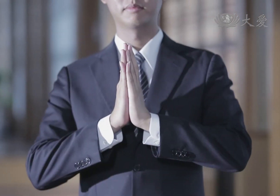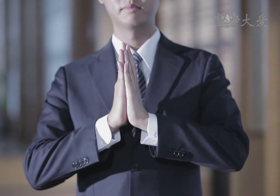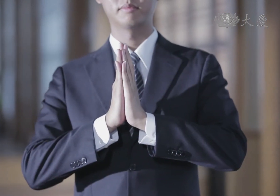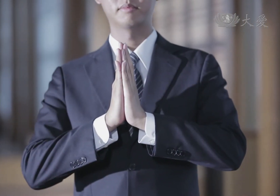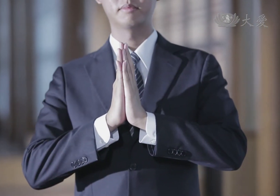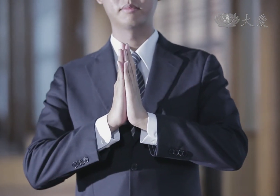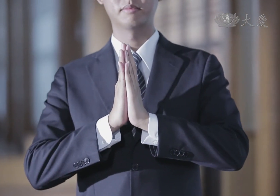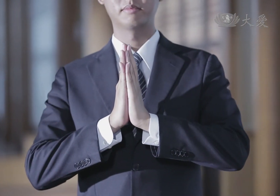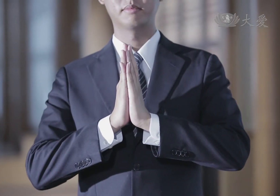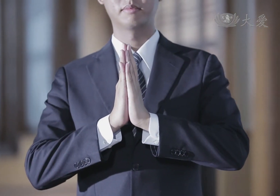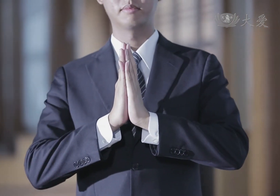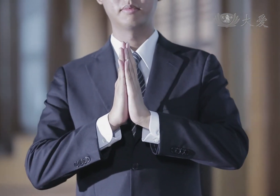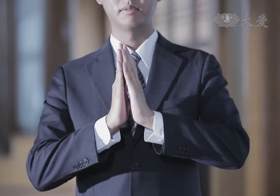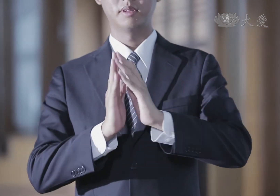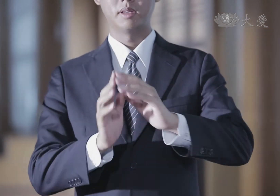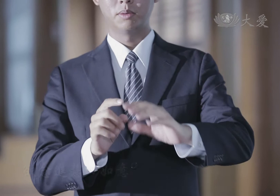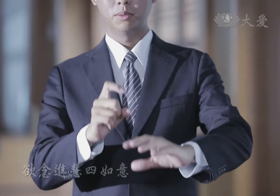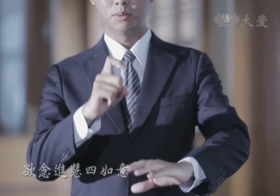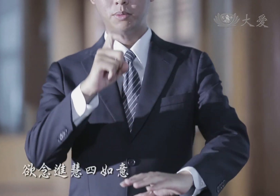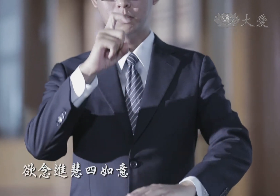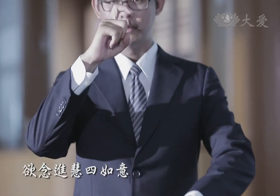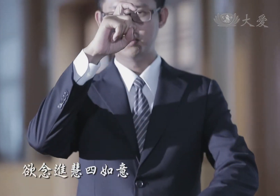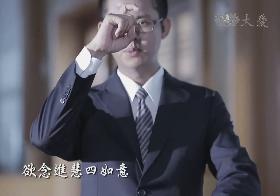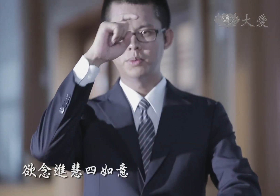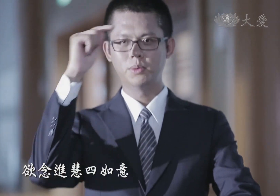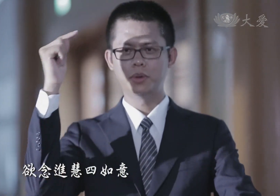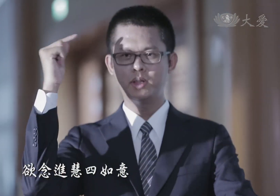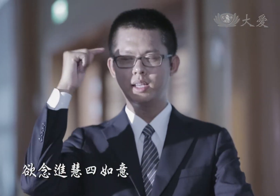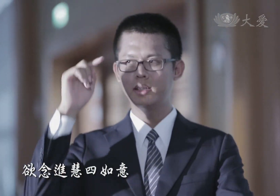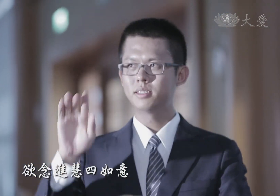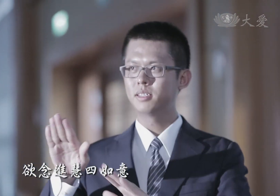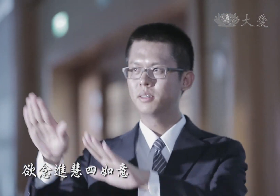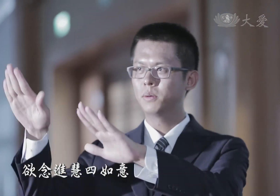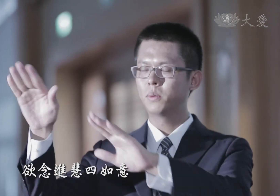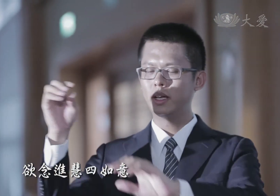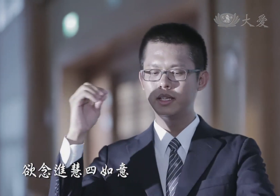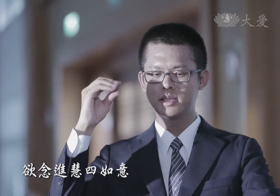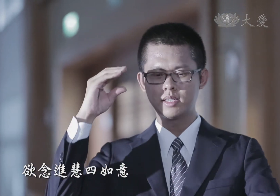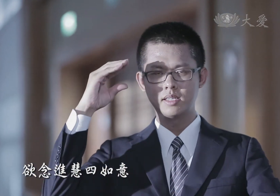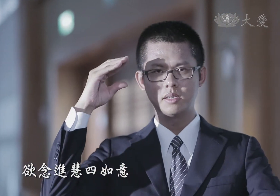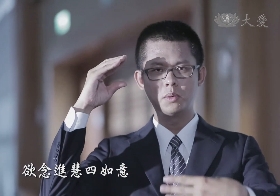今归思